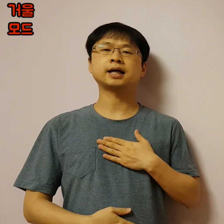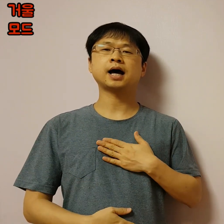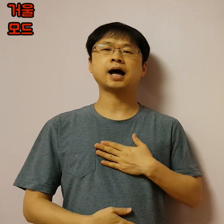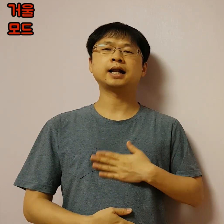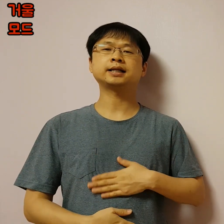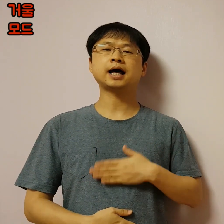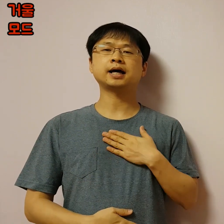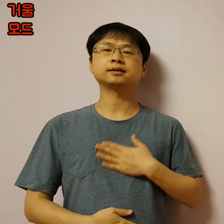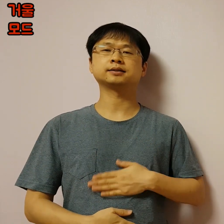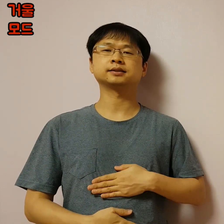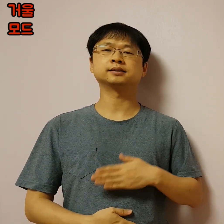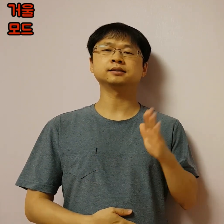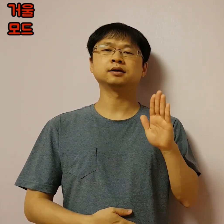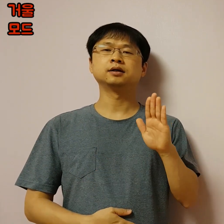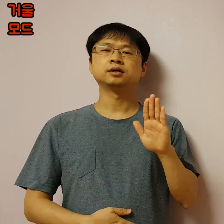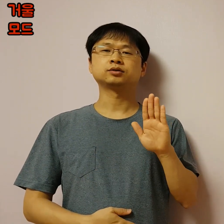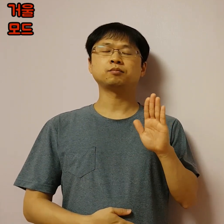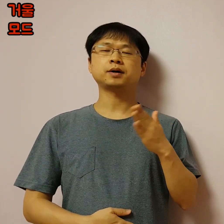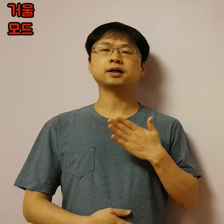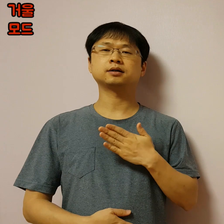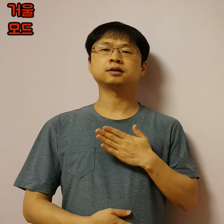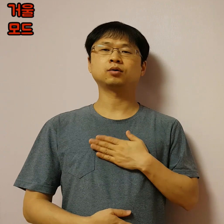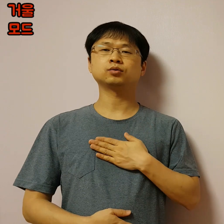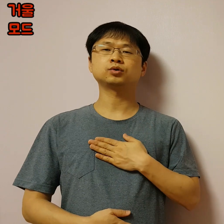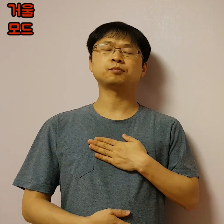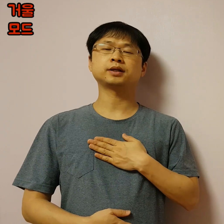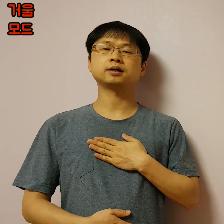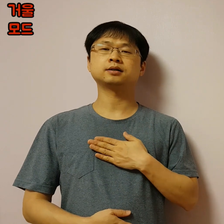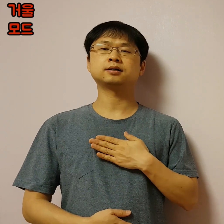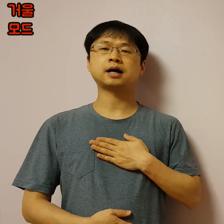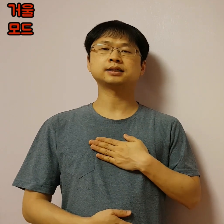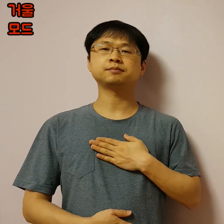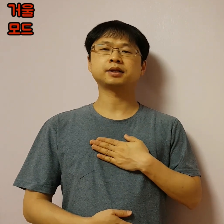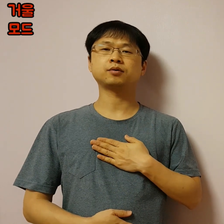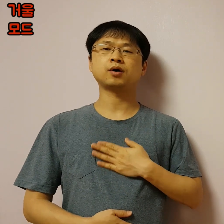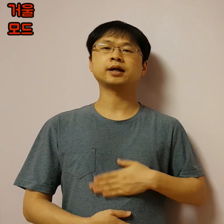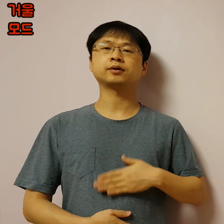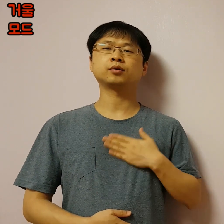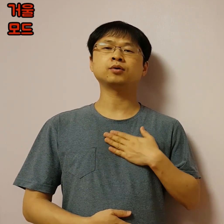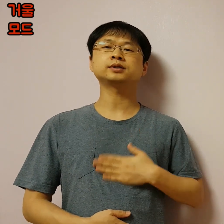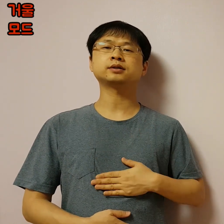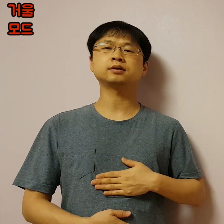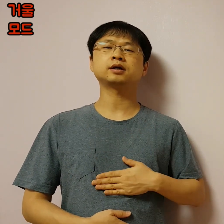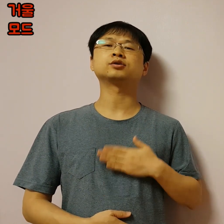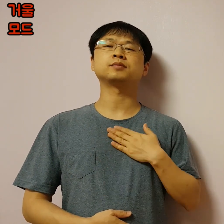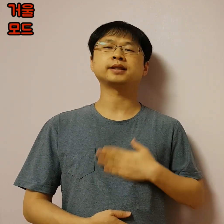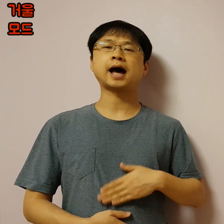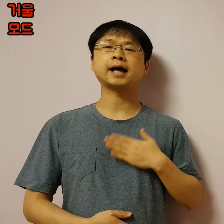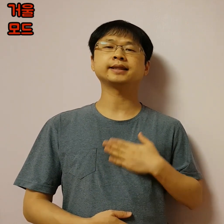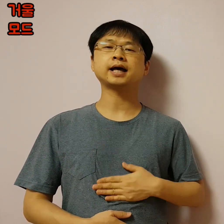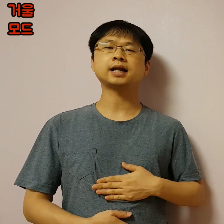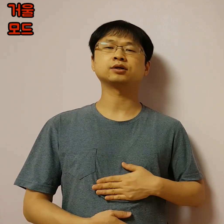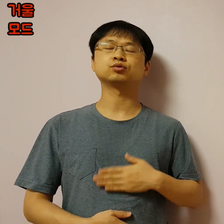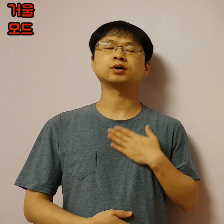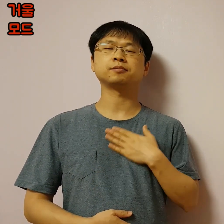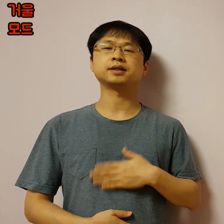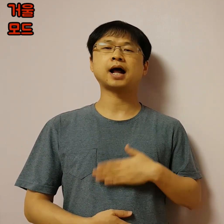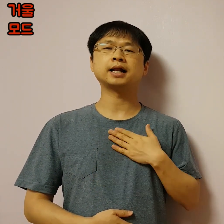알아가다, 알다 하는 것은 손바닥을, 오른손바닥을 가슴에 대고 아래로 쓸어내려주면 안다라는 수어가 됩니다.